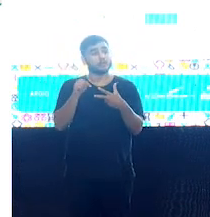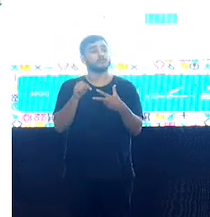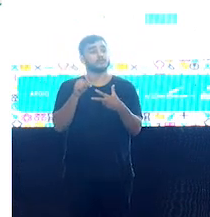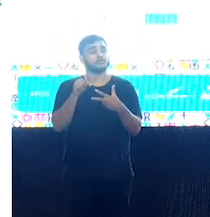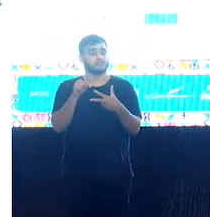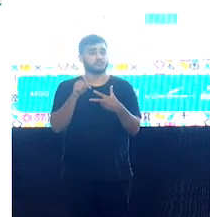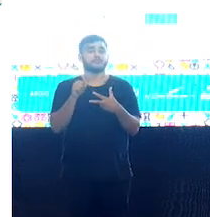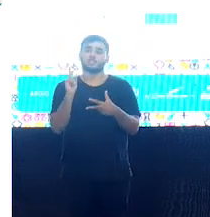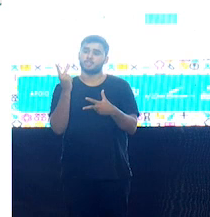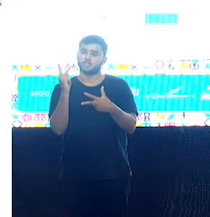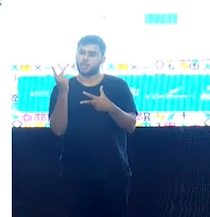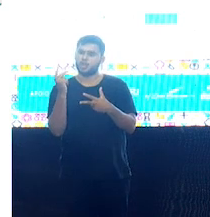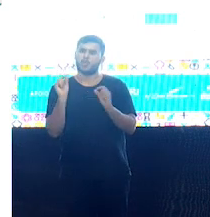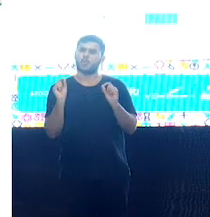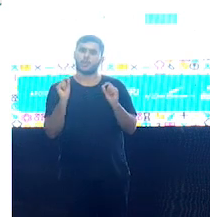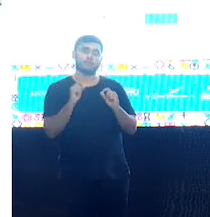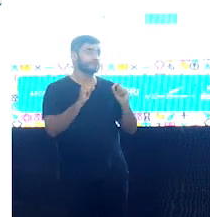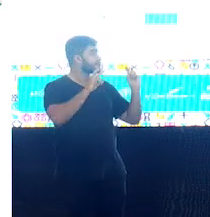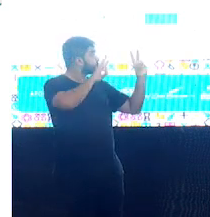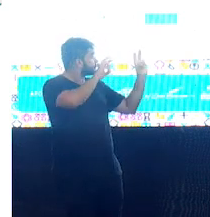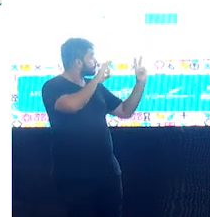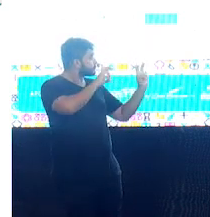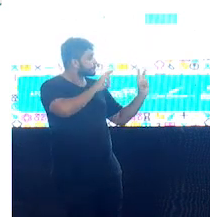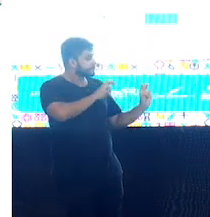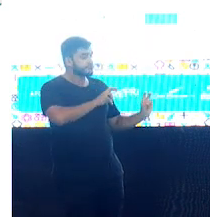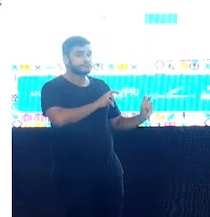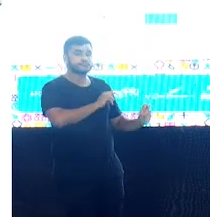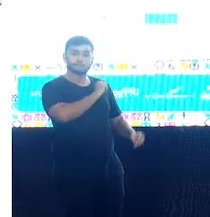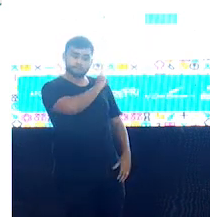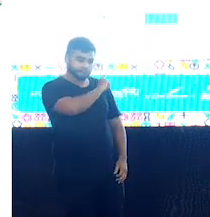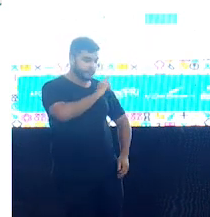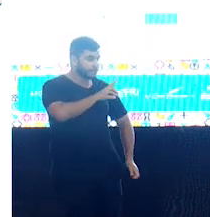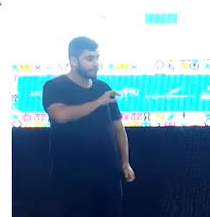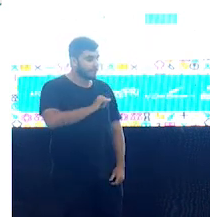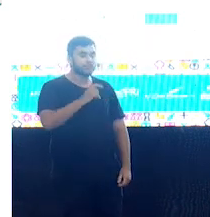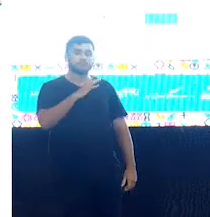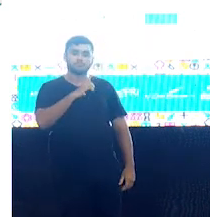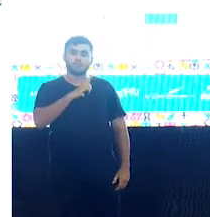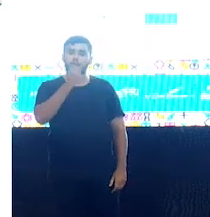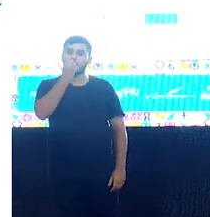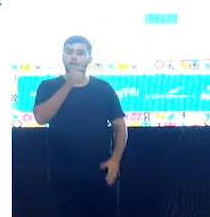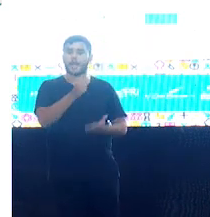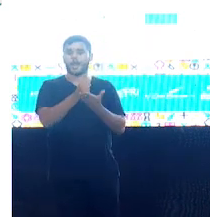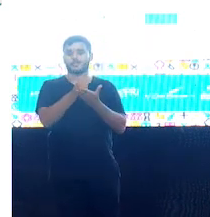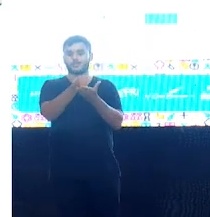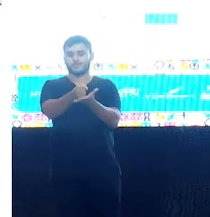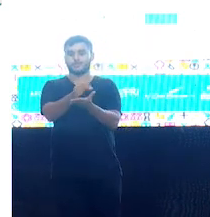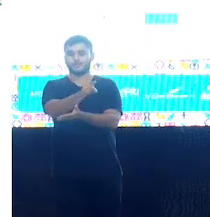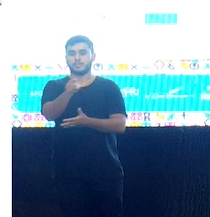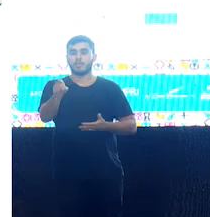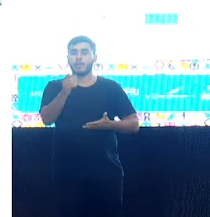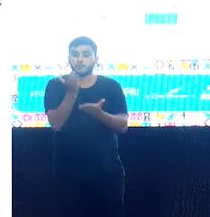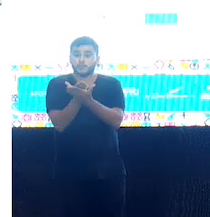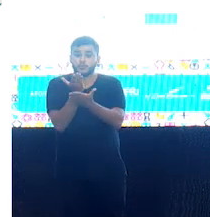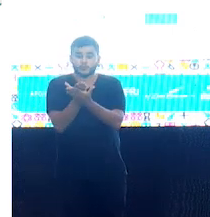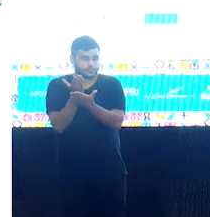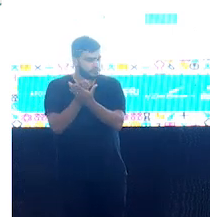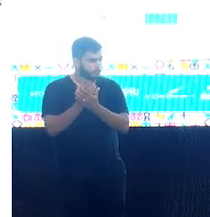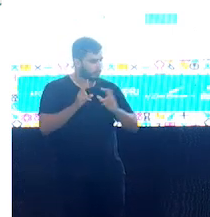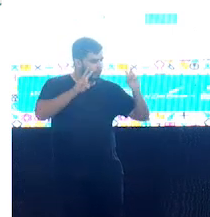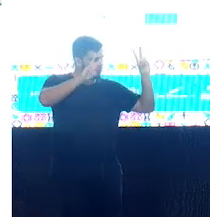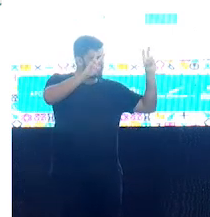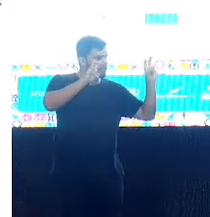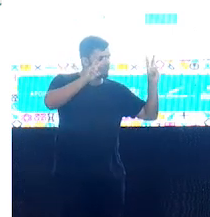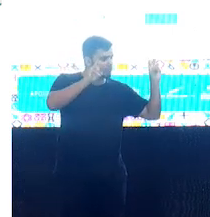certo? Então fica ligado aqui, ó. Isso daqui vai servir de guia para você estudar. O que é que eu